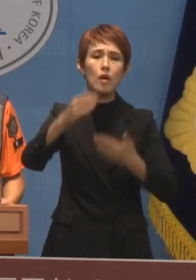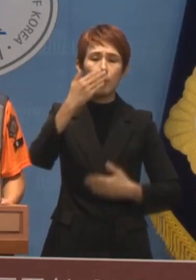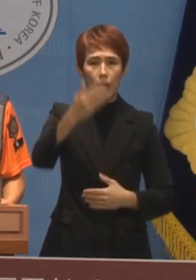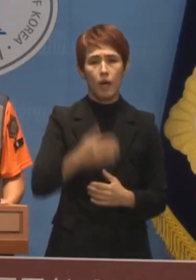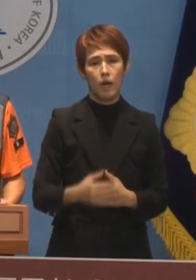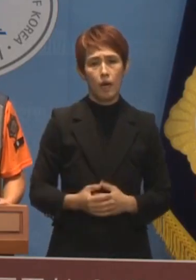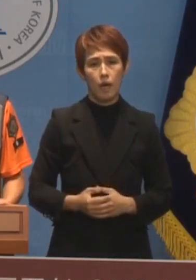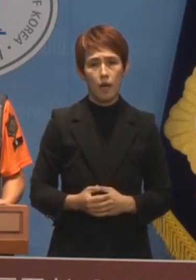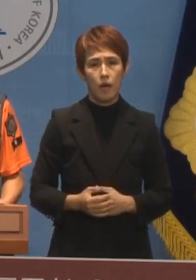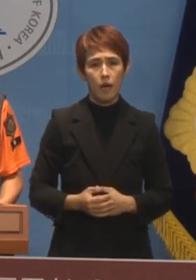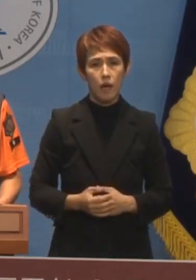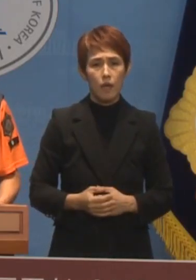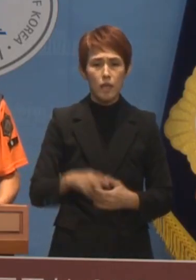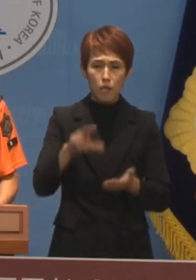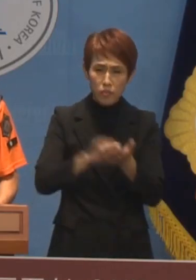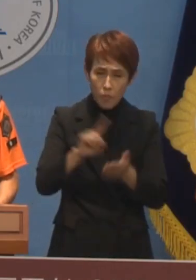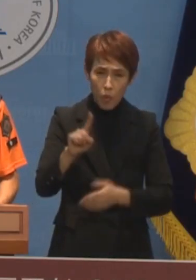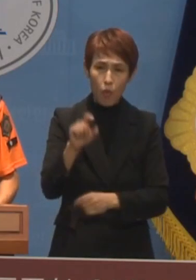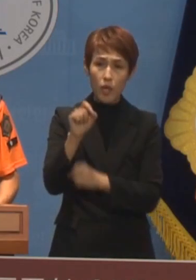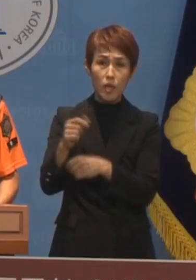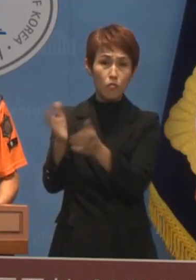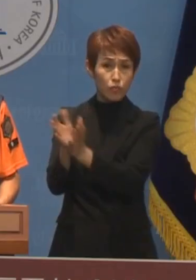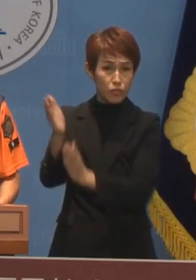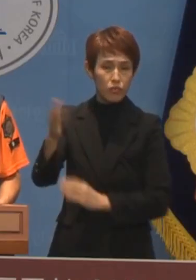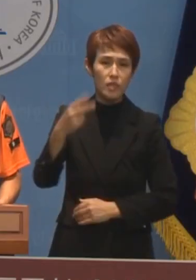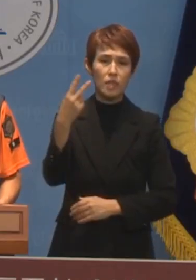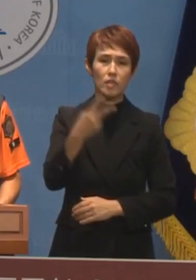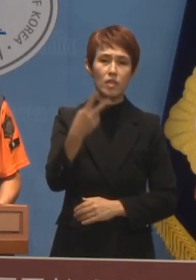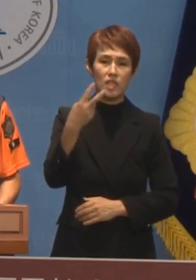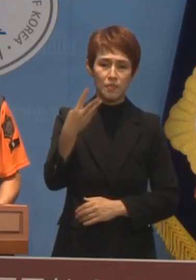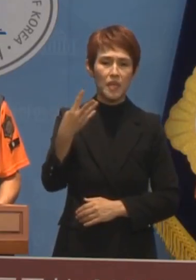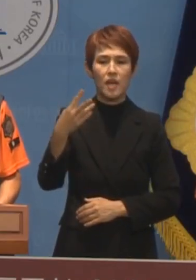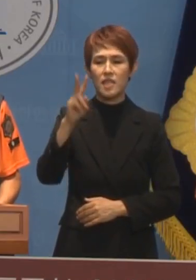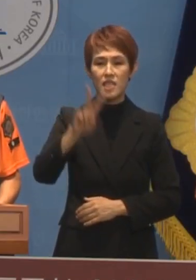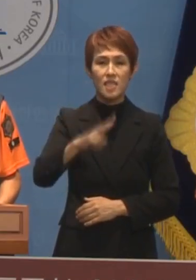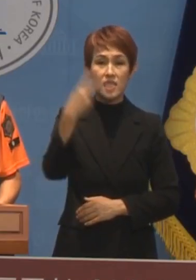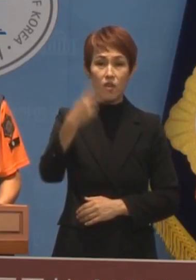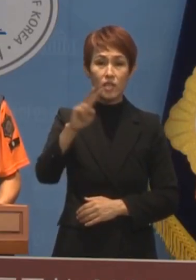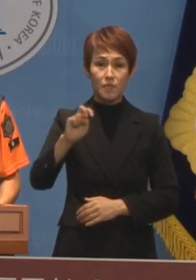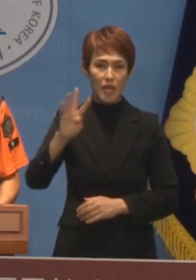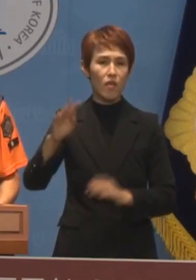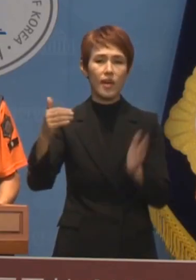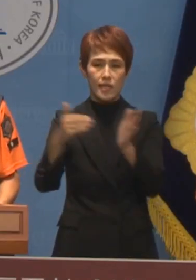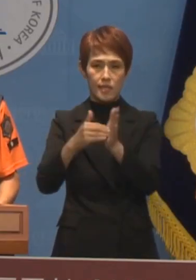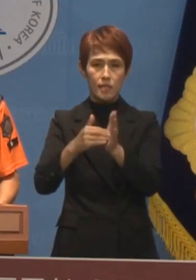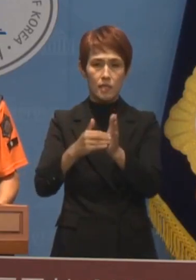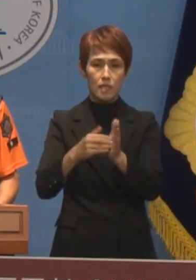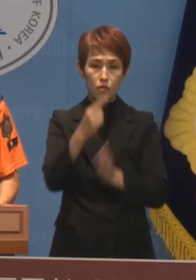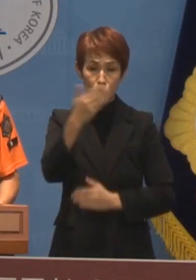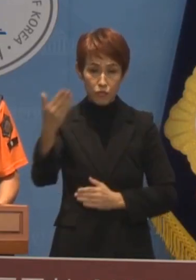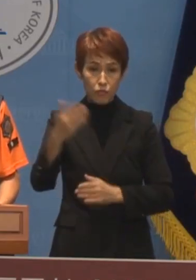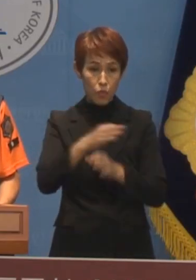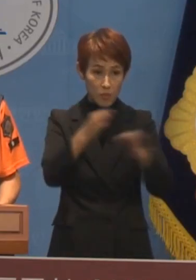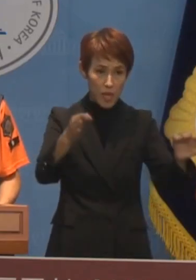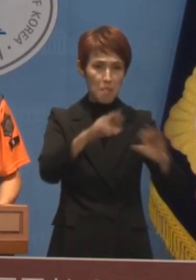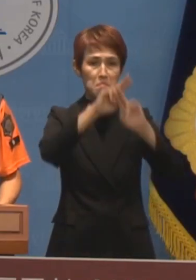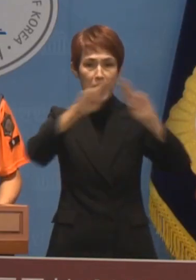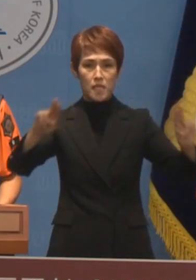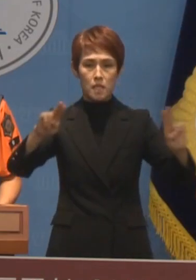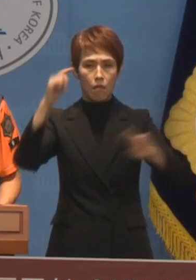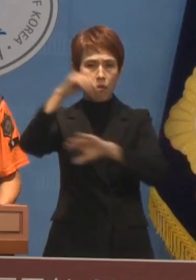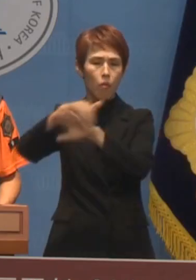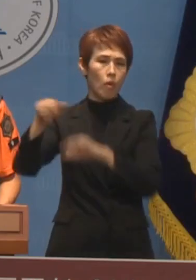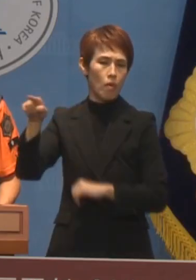그런데 행정안전부는 2024년을 끝으로 소방안전교부세를 폐지하려 하고 있다.